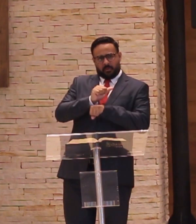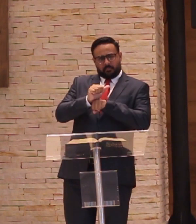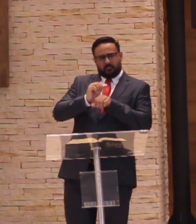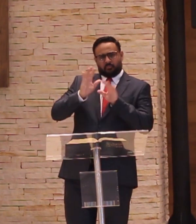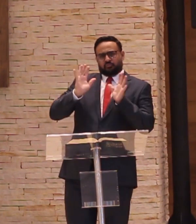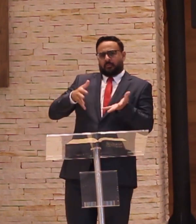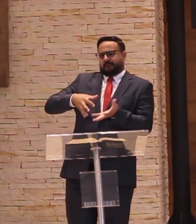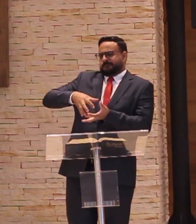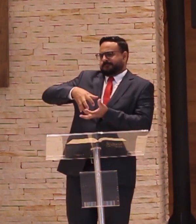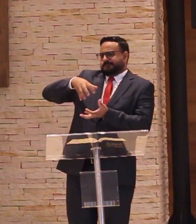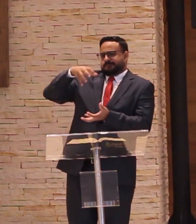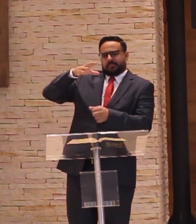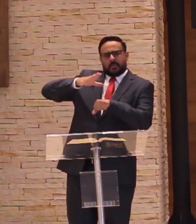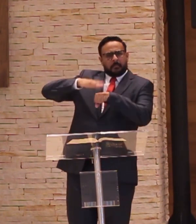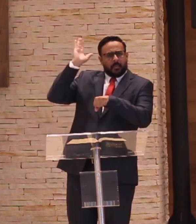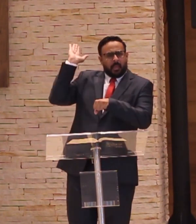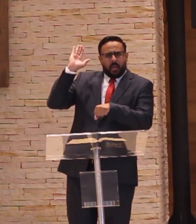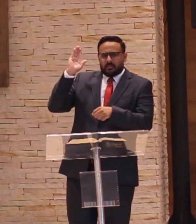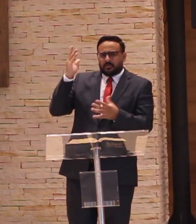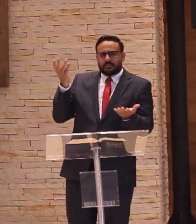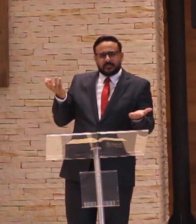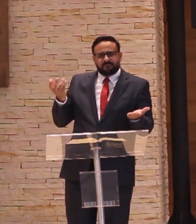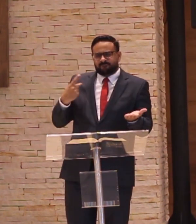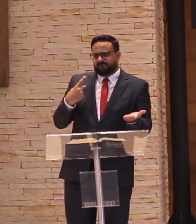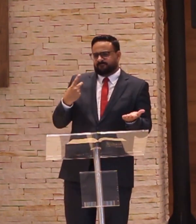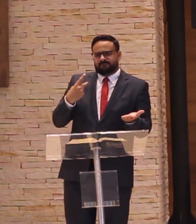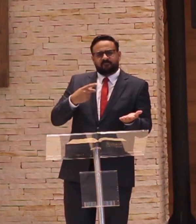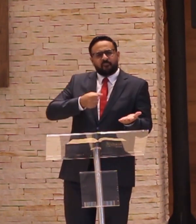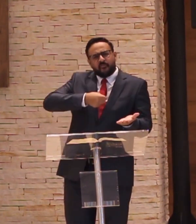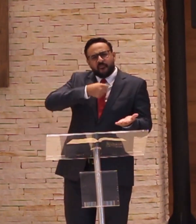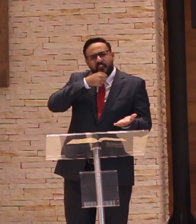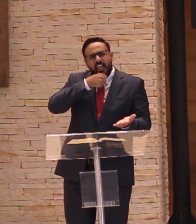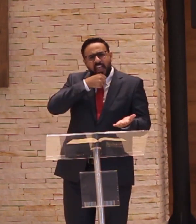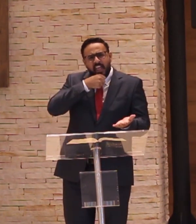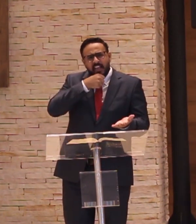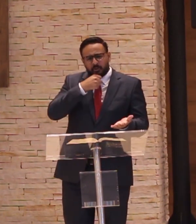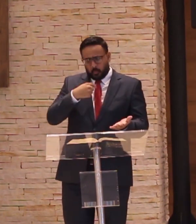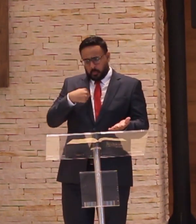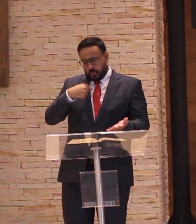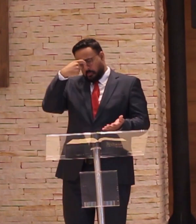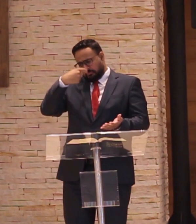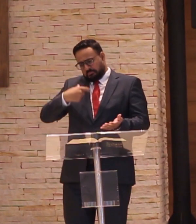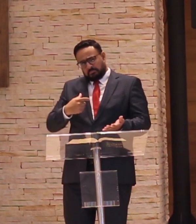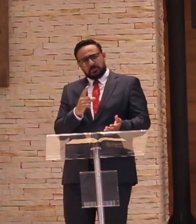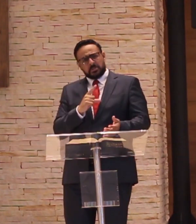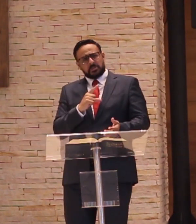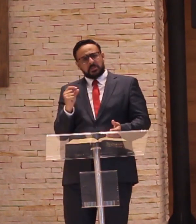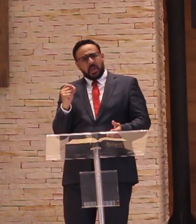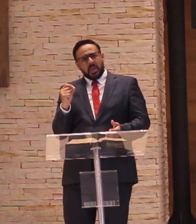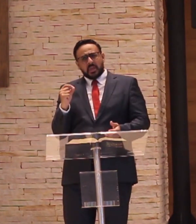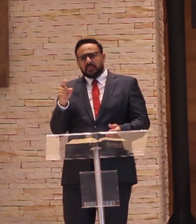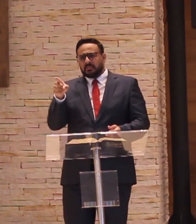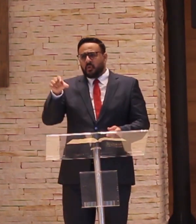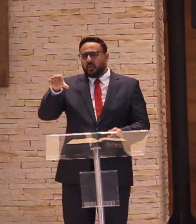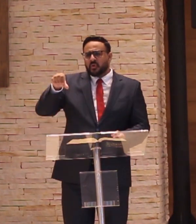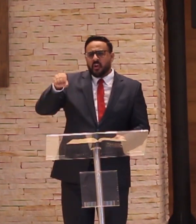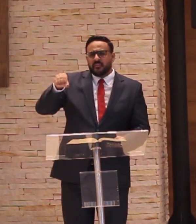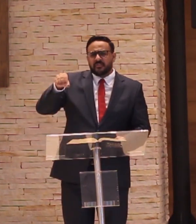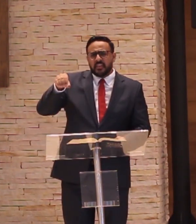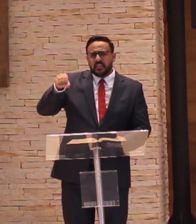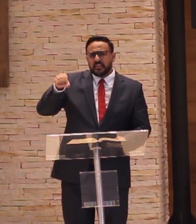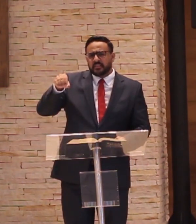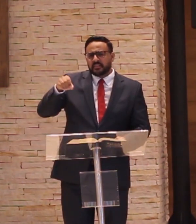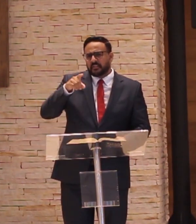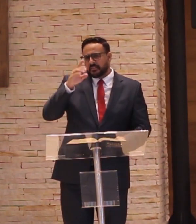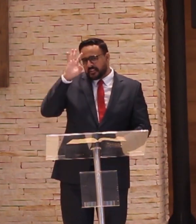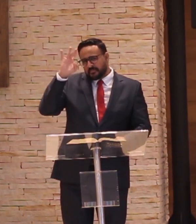pior é que ela já estava avançada em idade, assim como Abraão. Pelo fato de ambos estarem avançados em